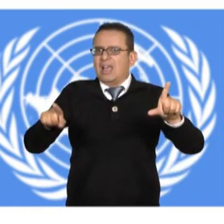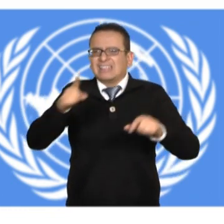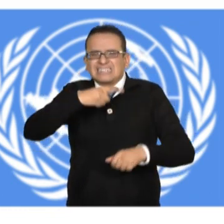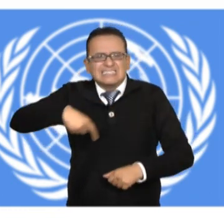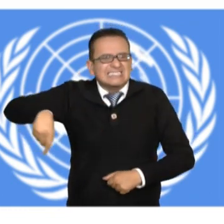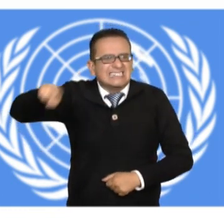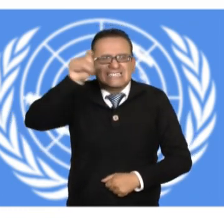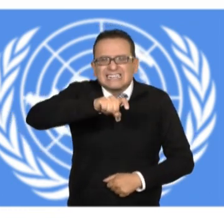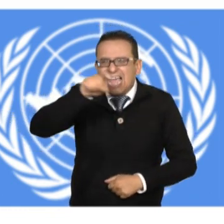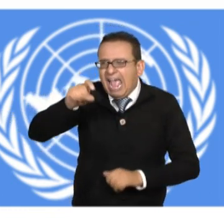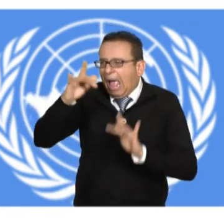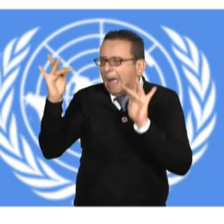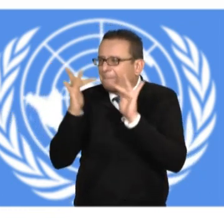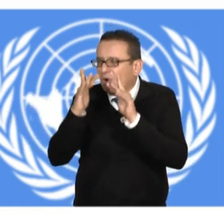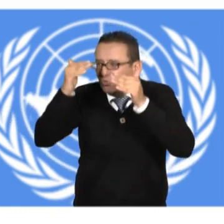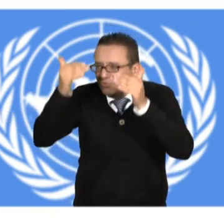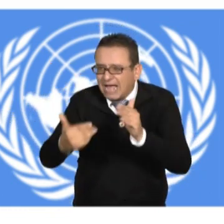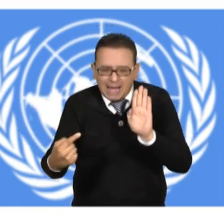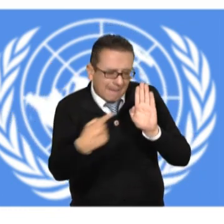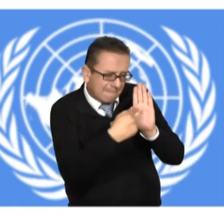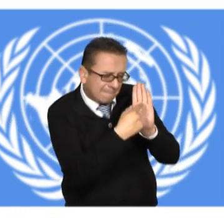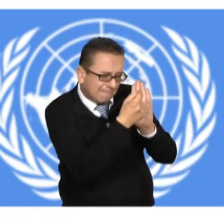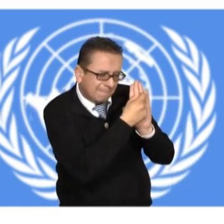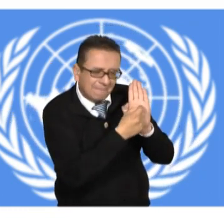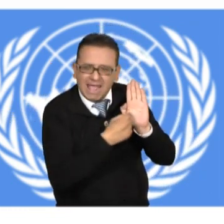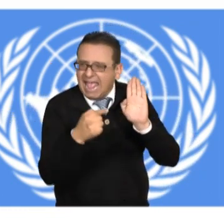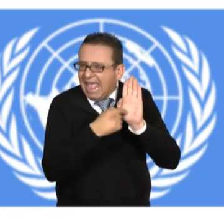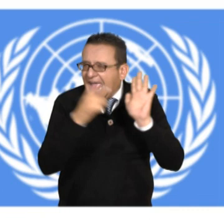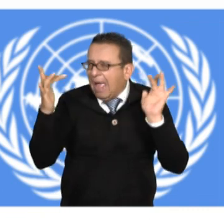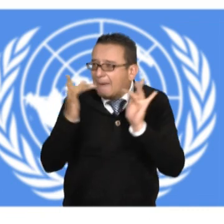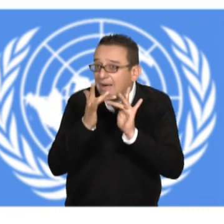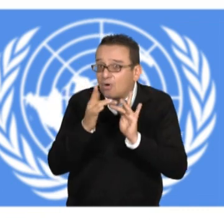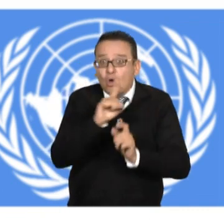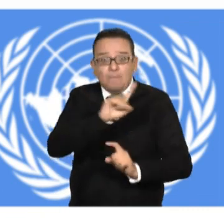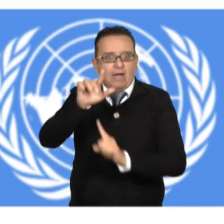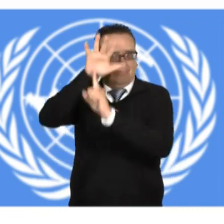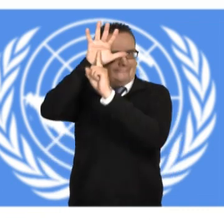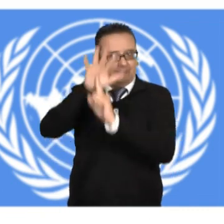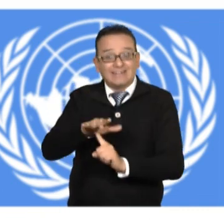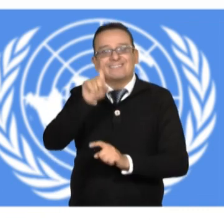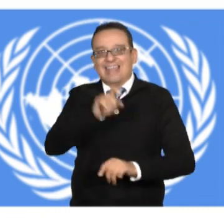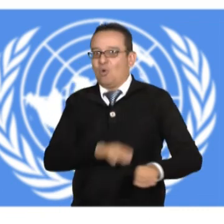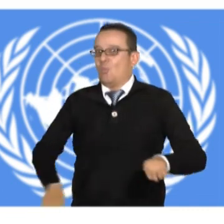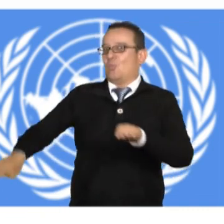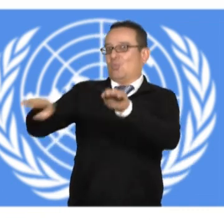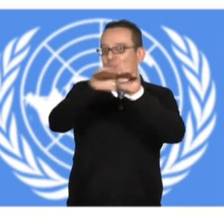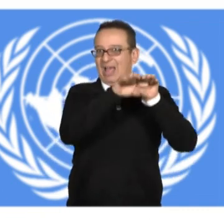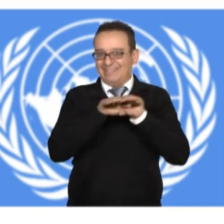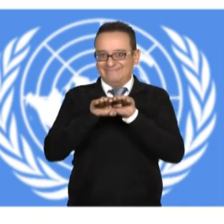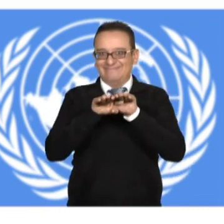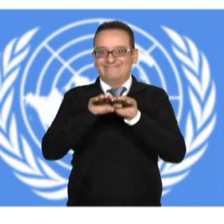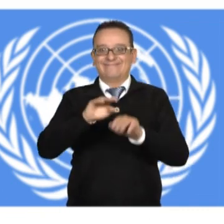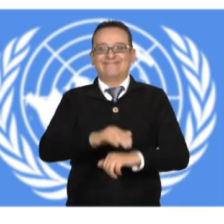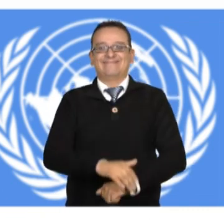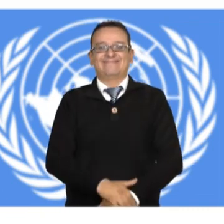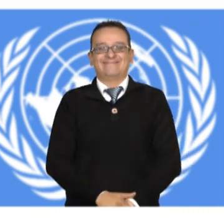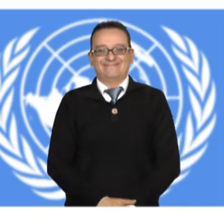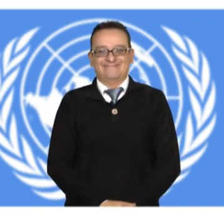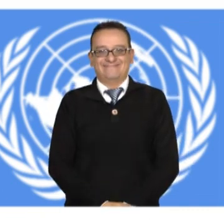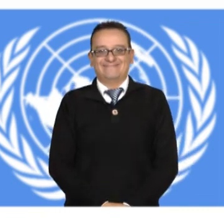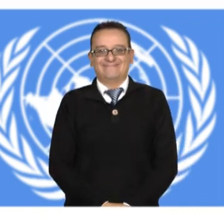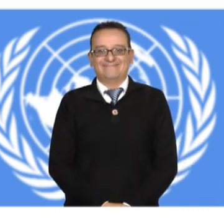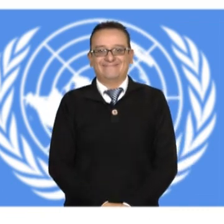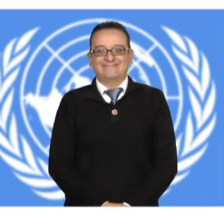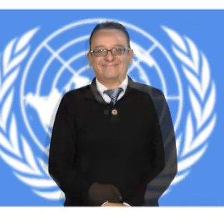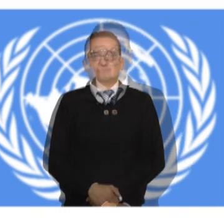libertades fundamentales, así como la necesidad de garantizar que las personas con discapacidad los ejerzan plenamente y